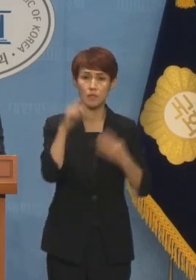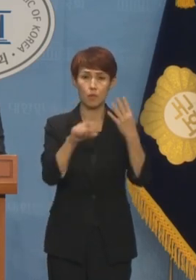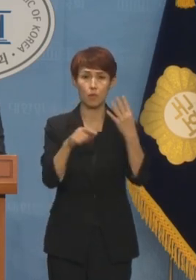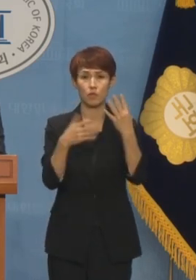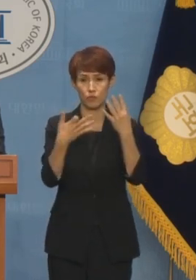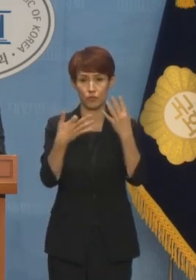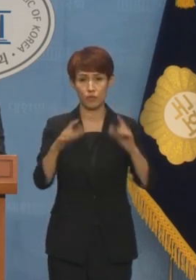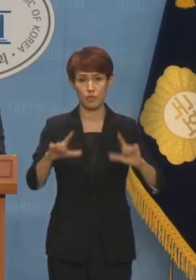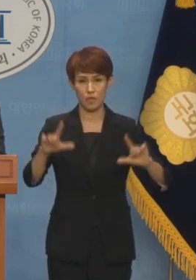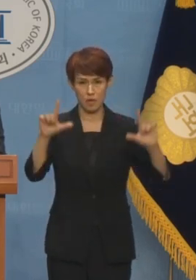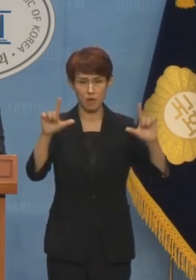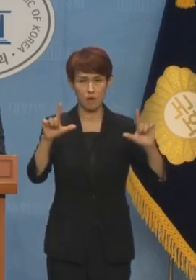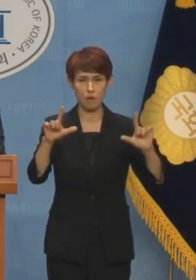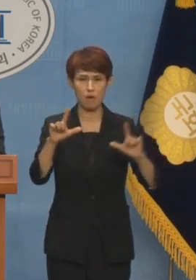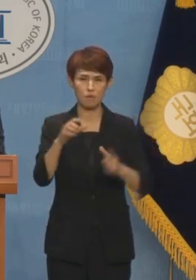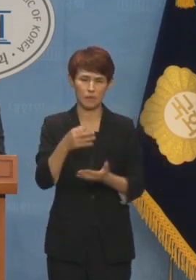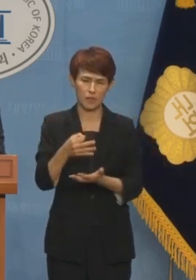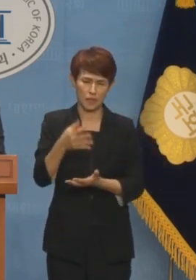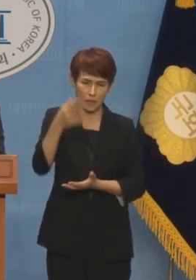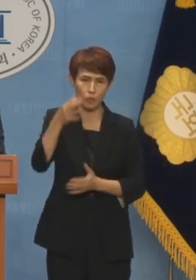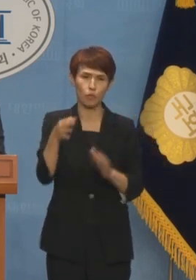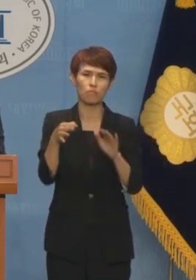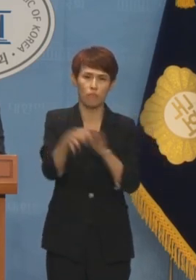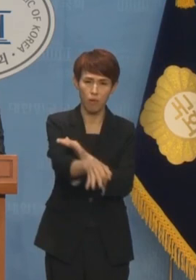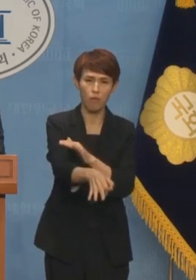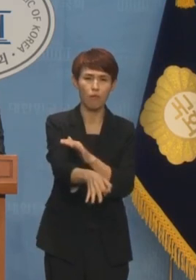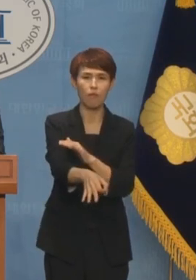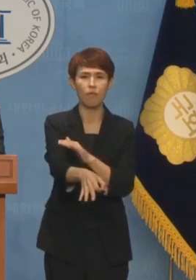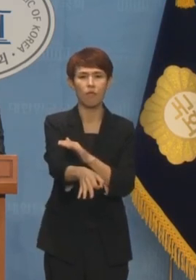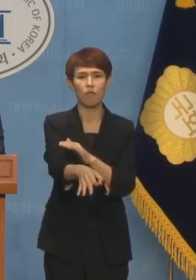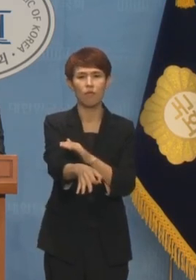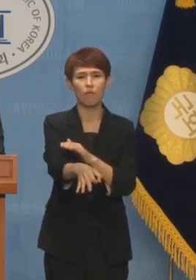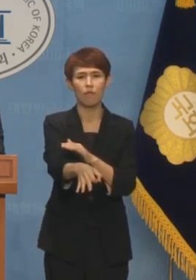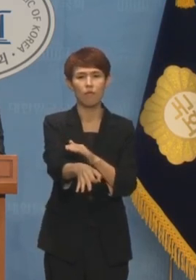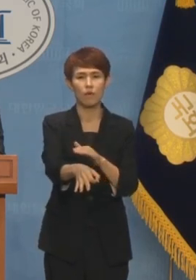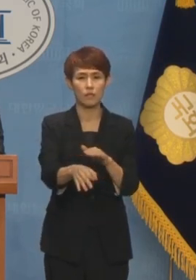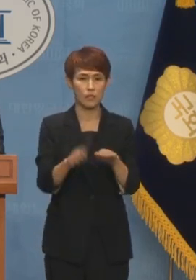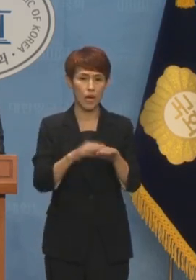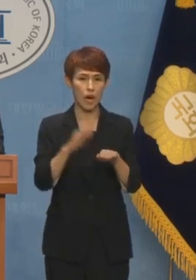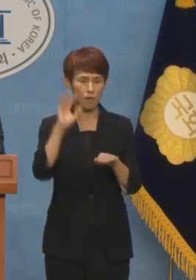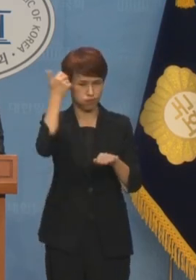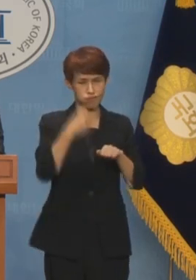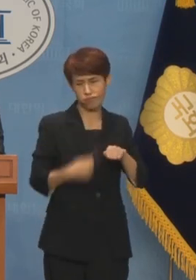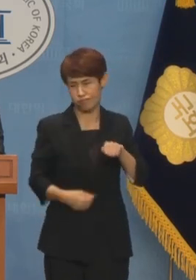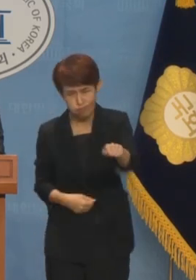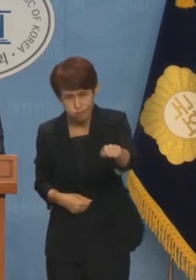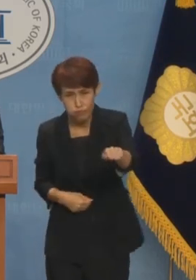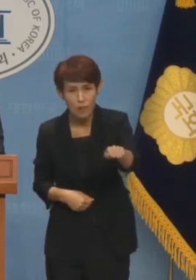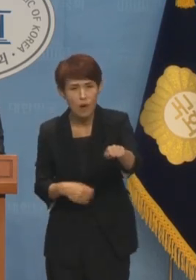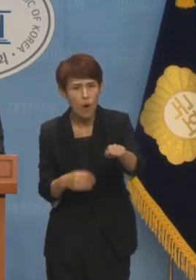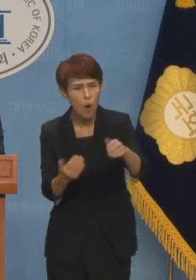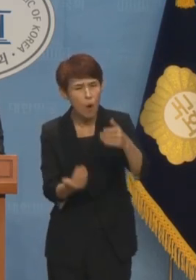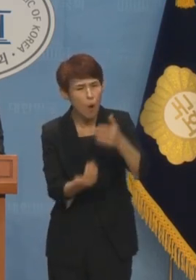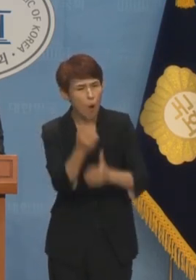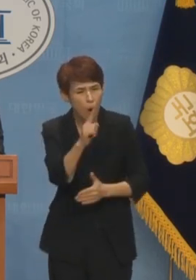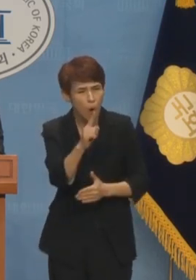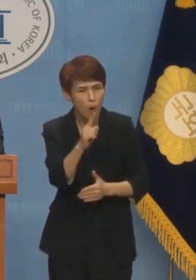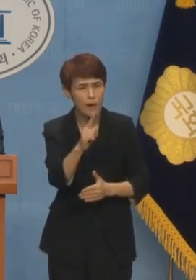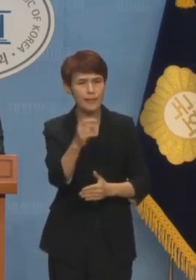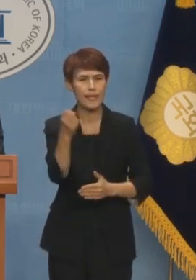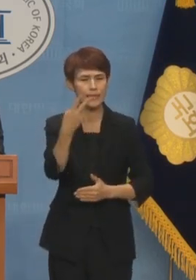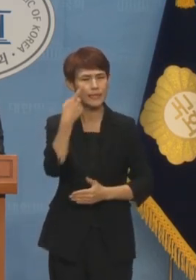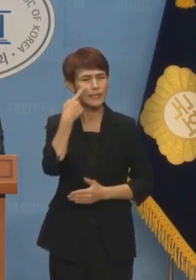19일에는 수천만 원의 비용을 직접 감당하면서까지 급발진 의심사고 현장에서의 주행